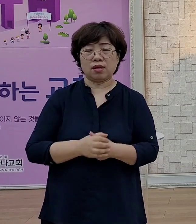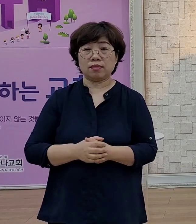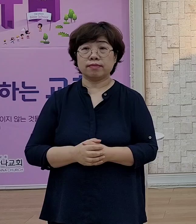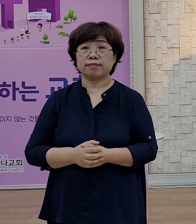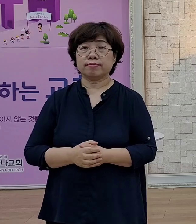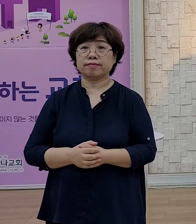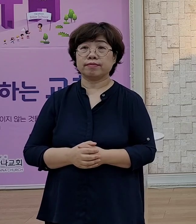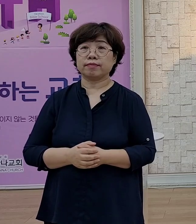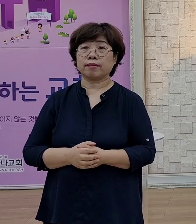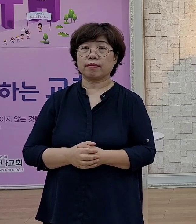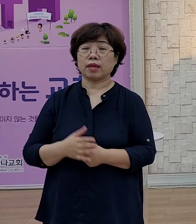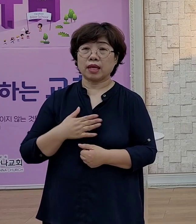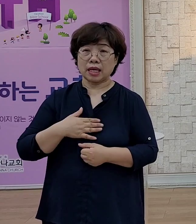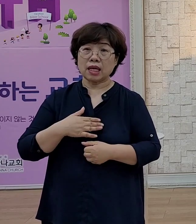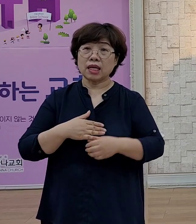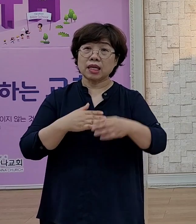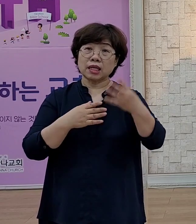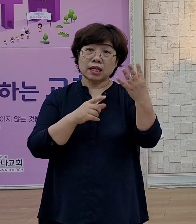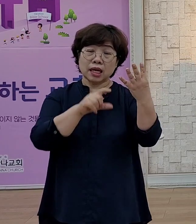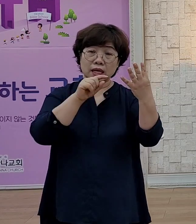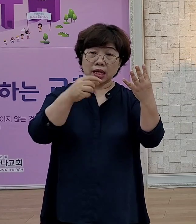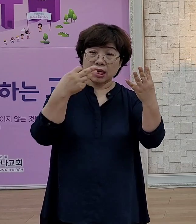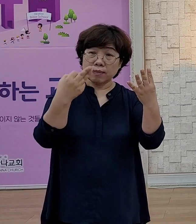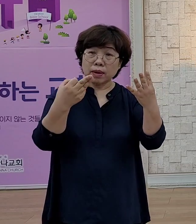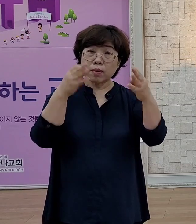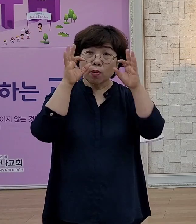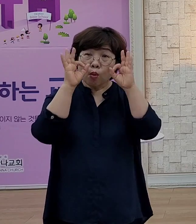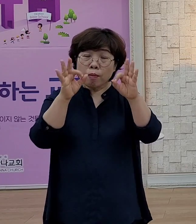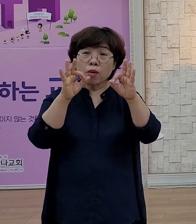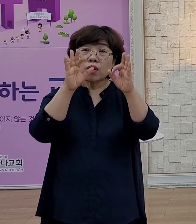사람의 삶의 방식과 태도가 어떠한가?